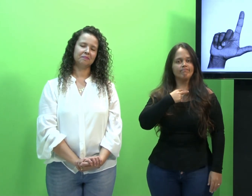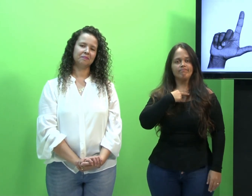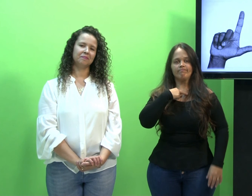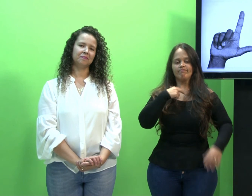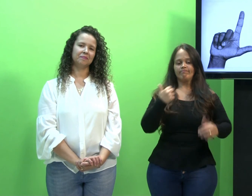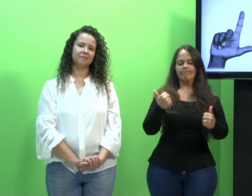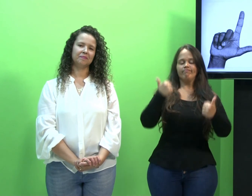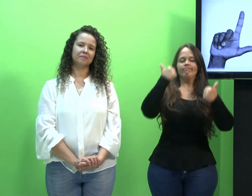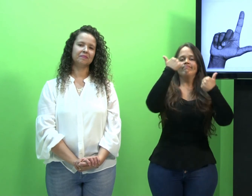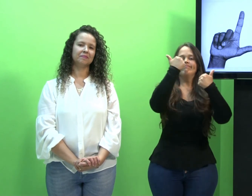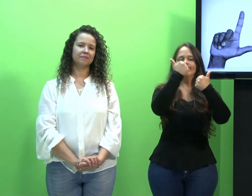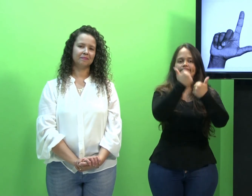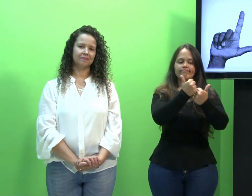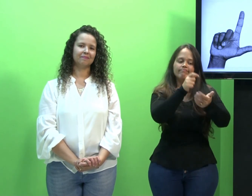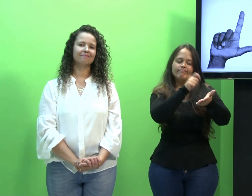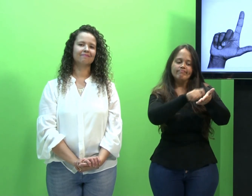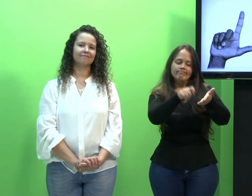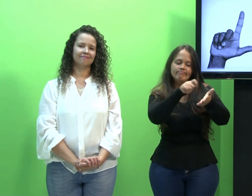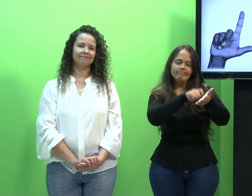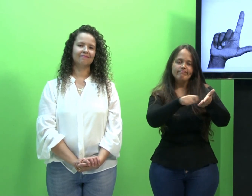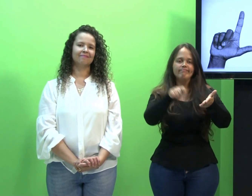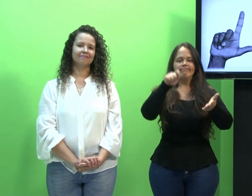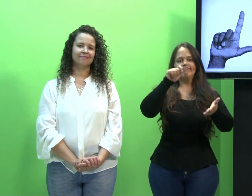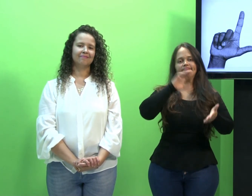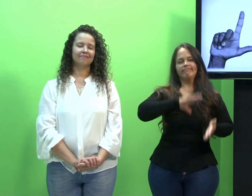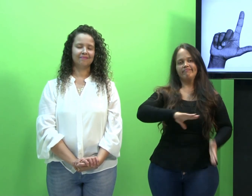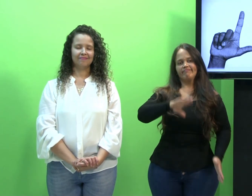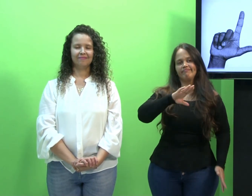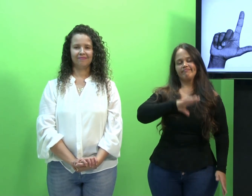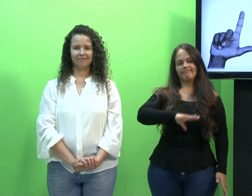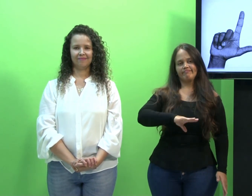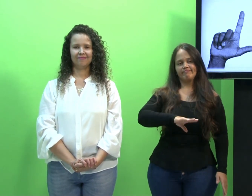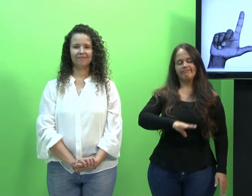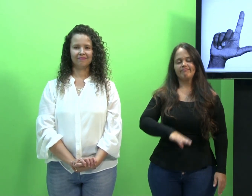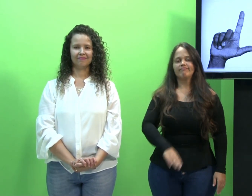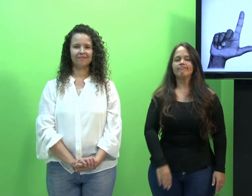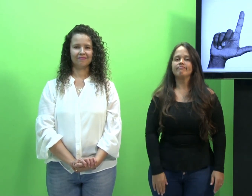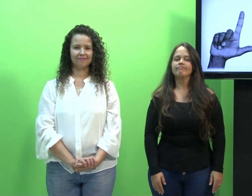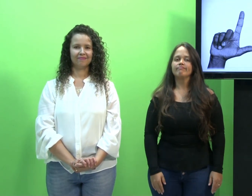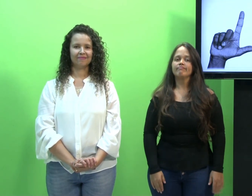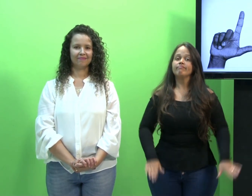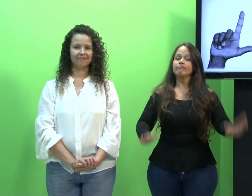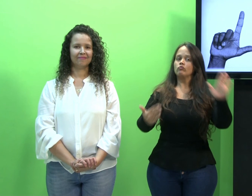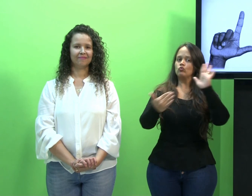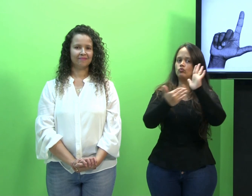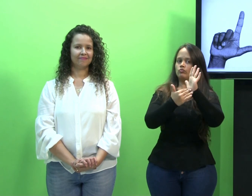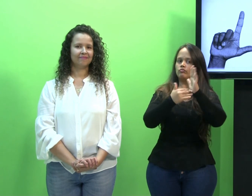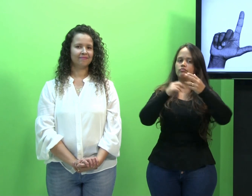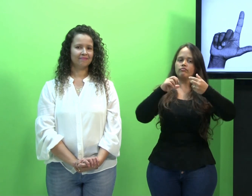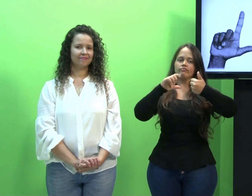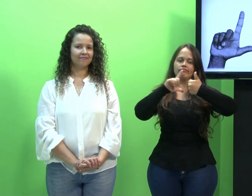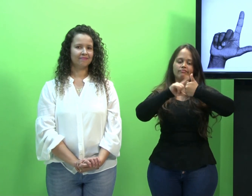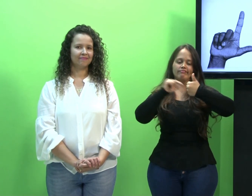a modalidade escrita da língua portuguesa. Por último, artigo